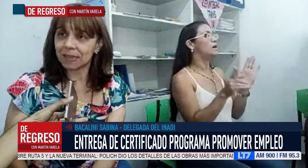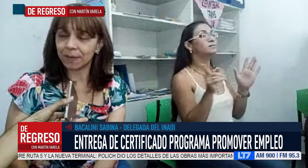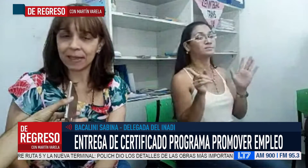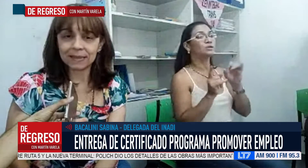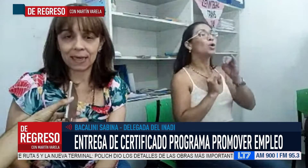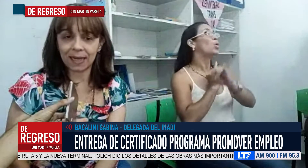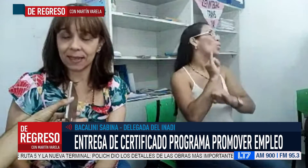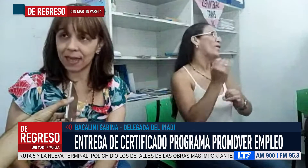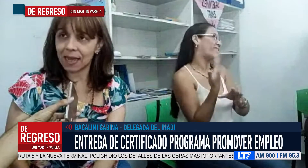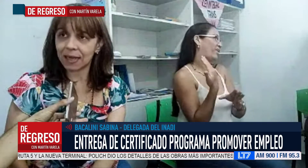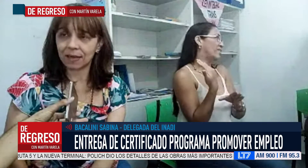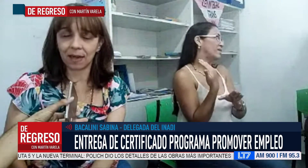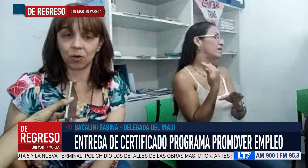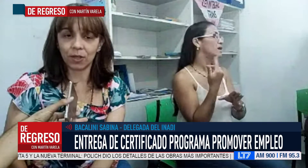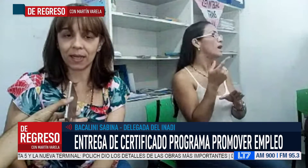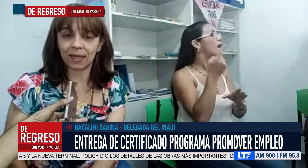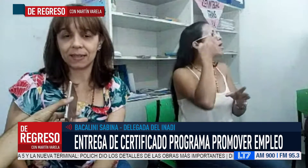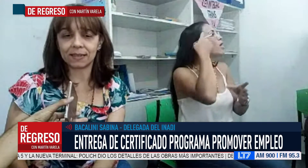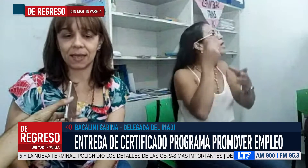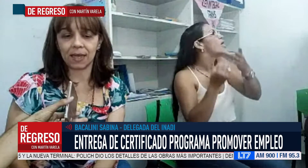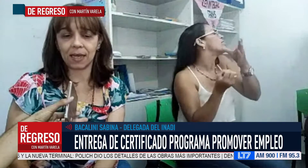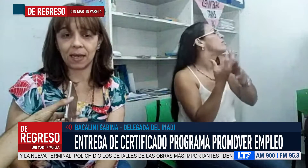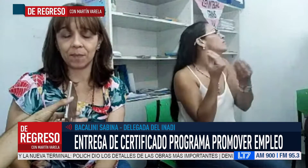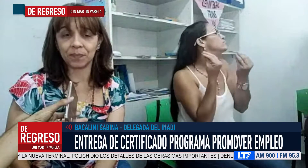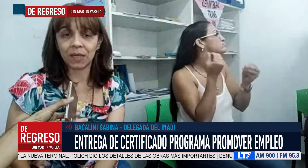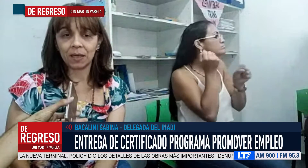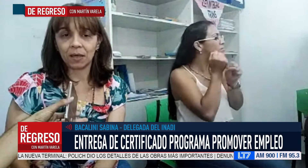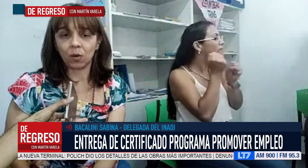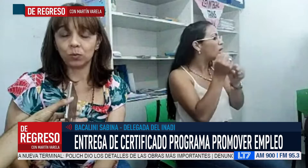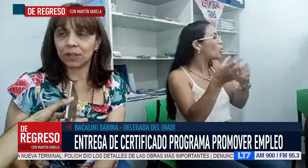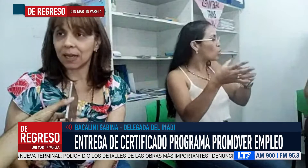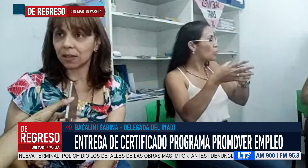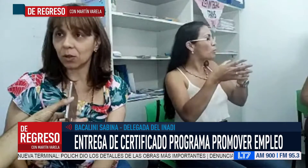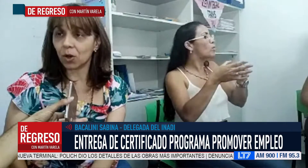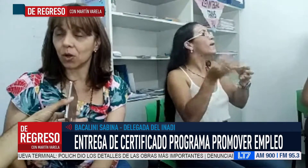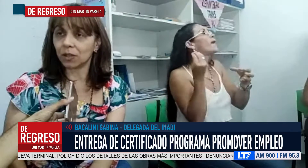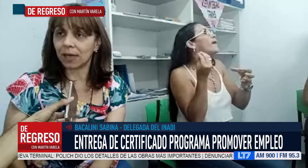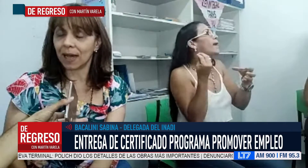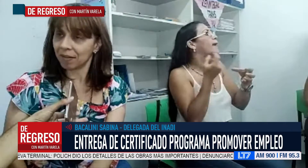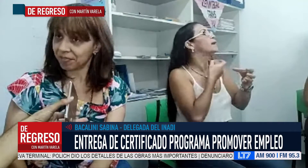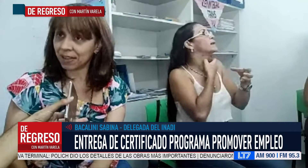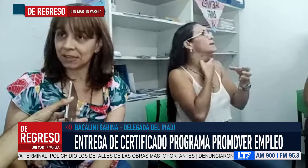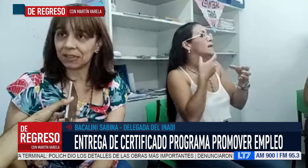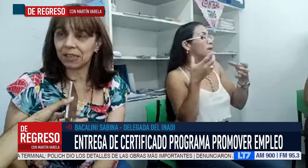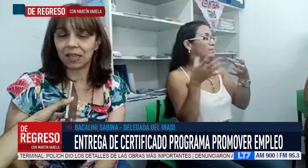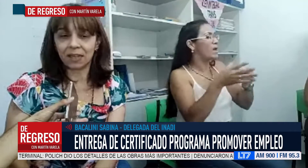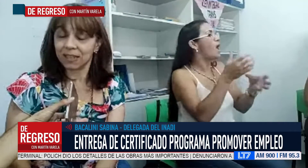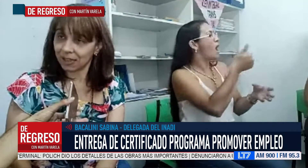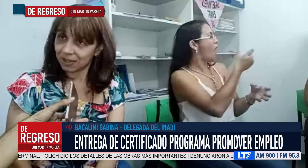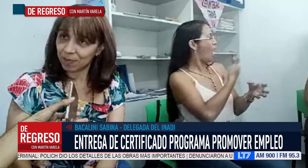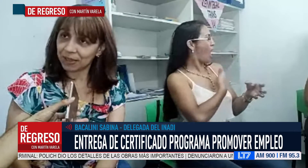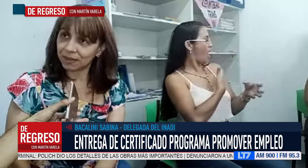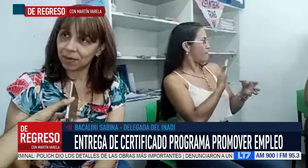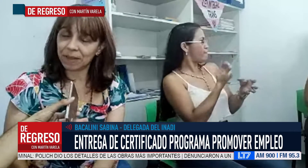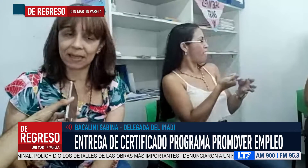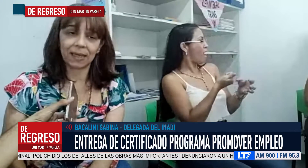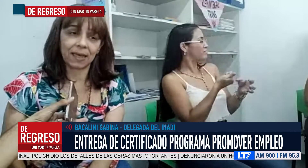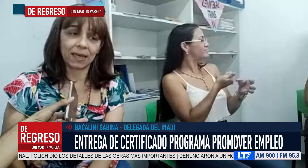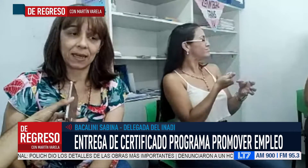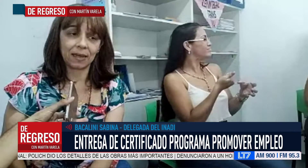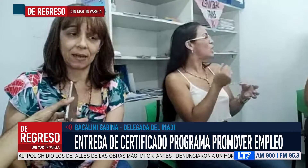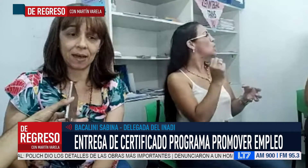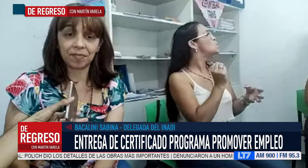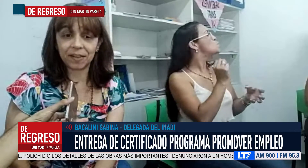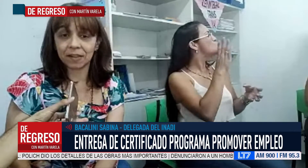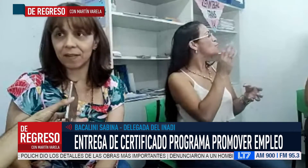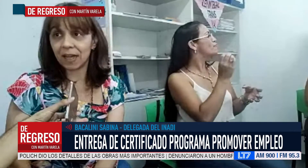esa vez, la idea ahora es juntarnos con la AFA, directamente para que